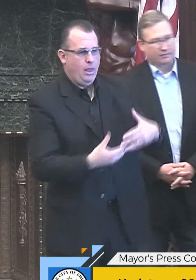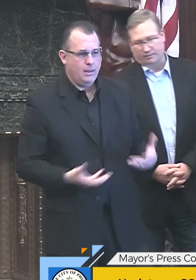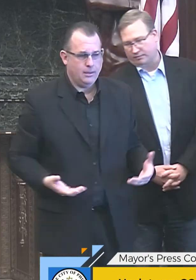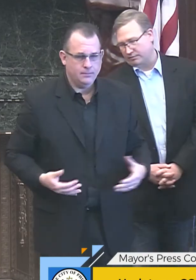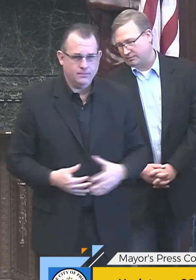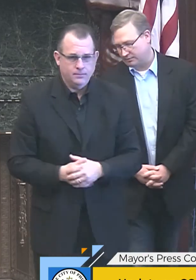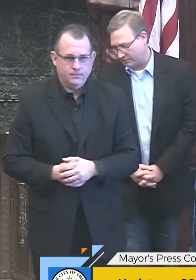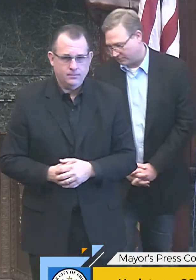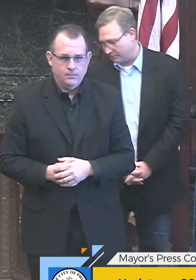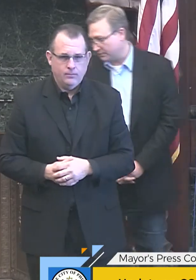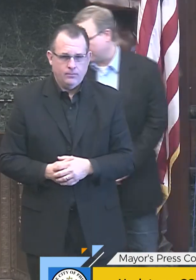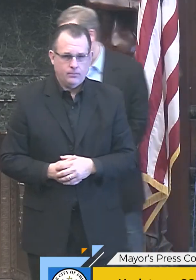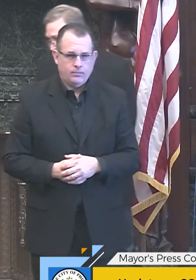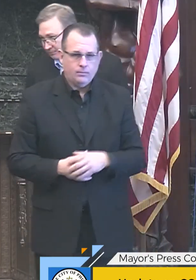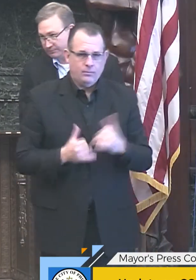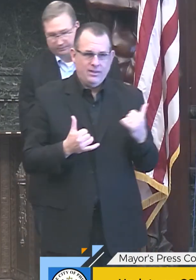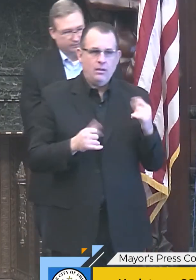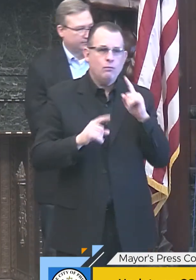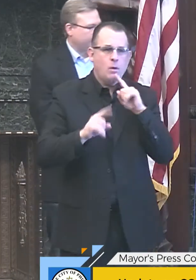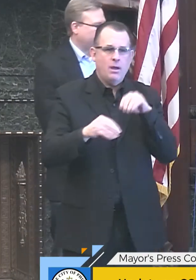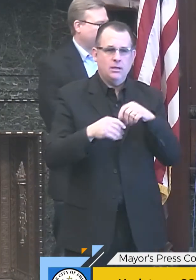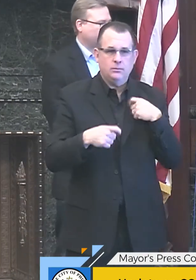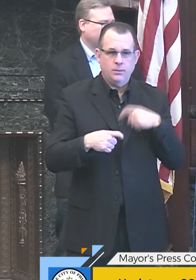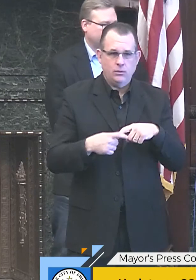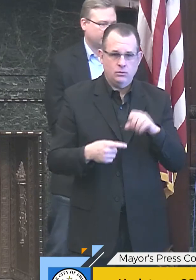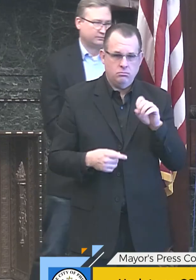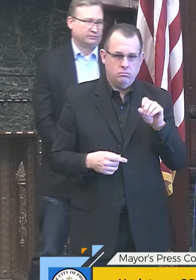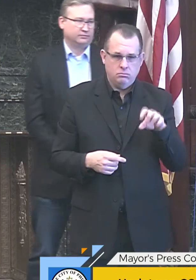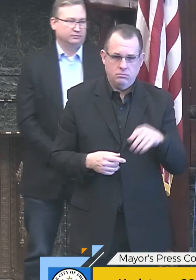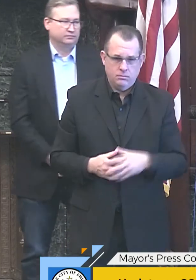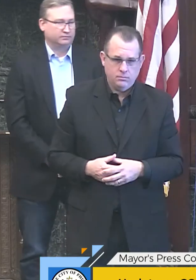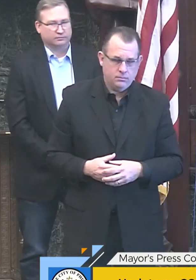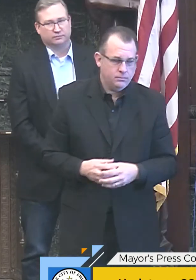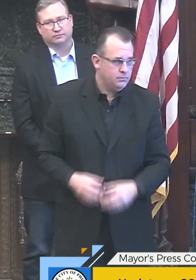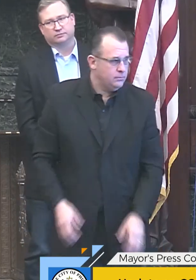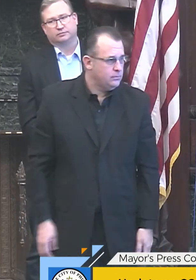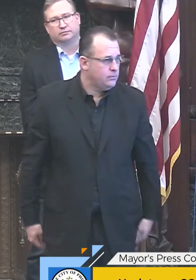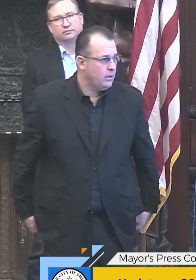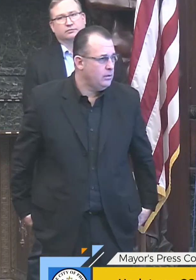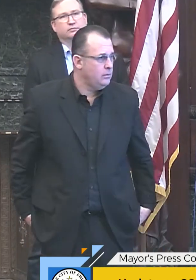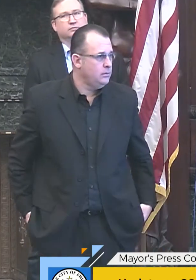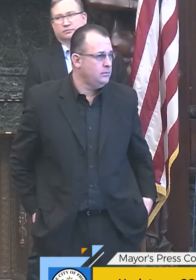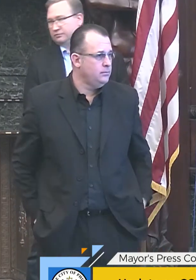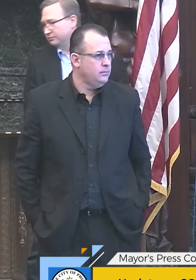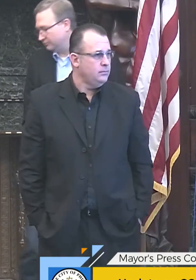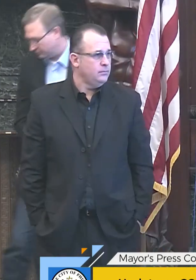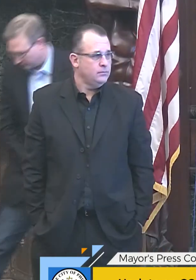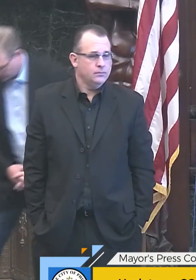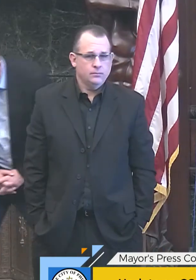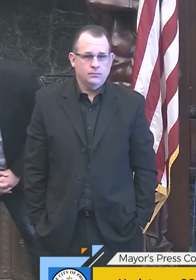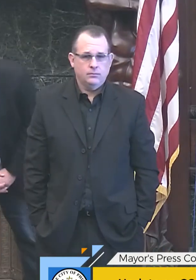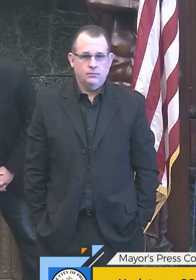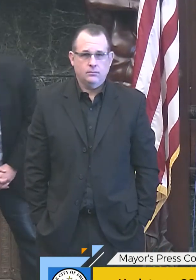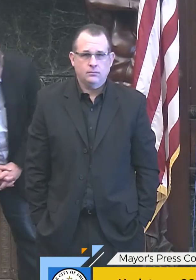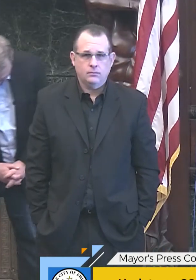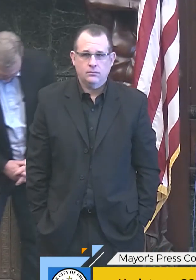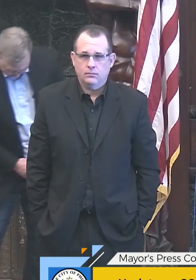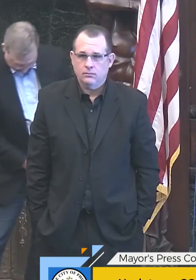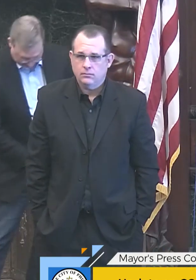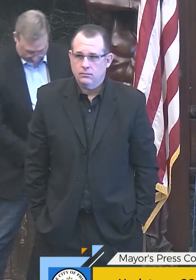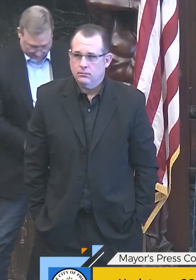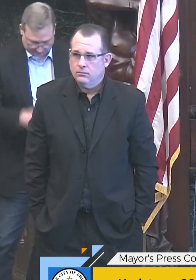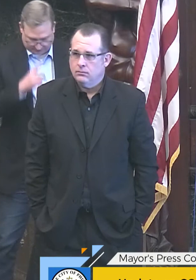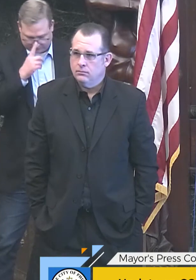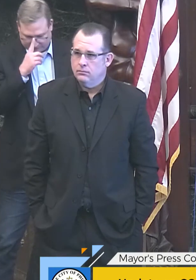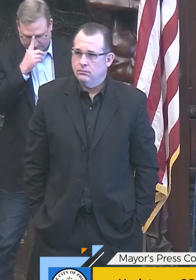El primer paso, por supuesto, es la educación. Los oficiales de policía saben que pueden emitir advertencias, pero queda a discreción de los oficiales de policía